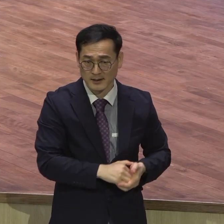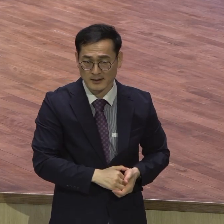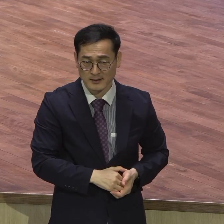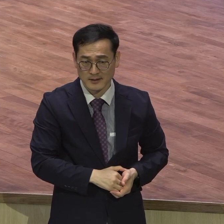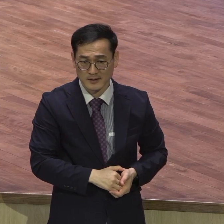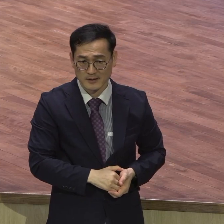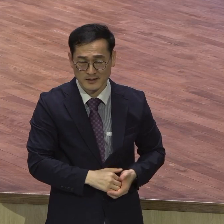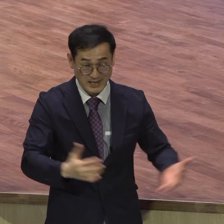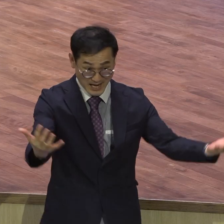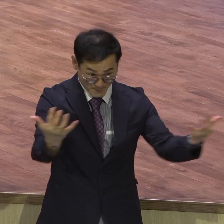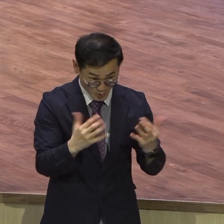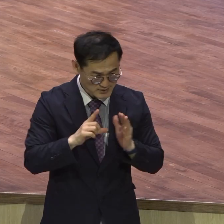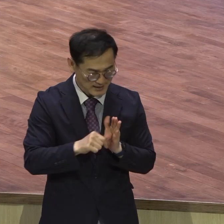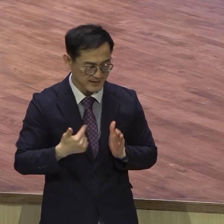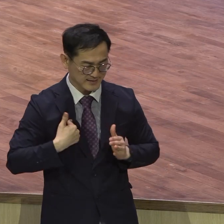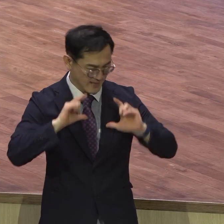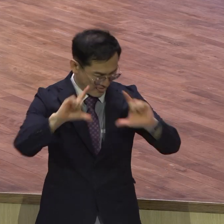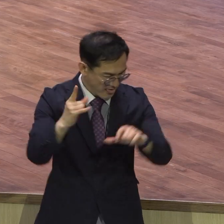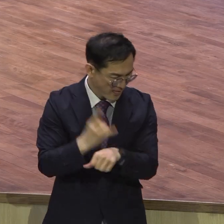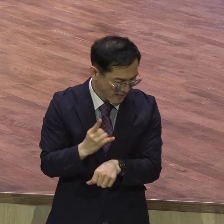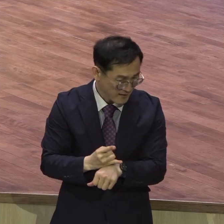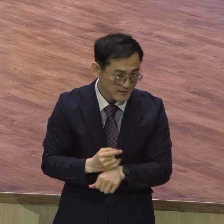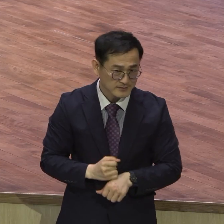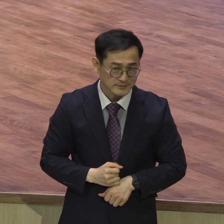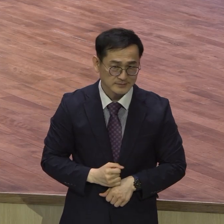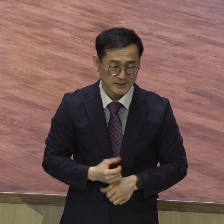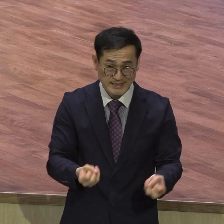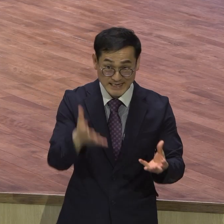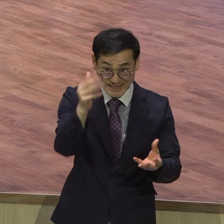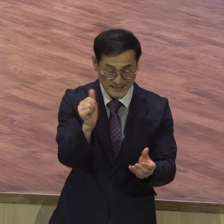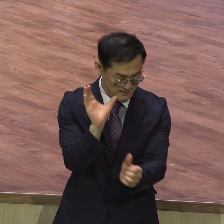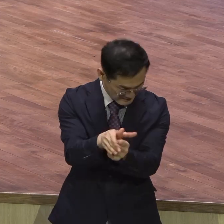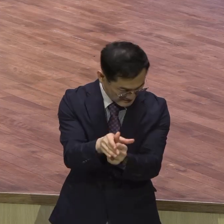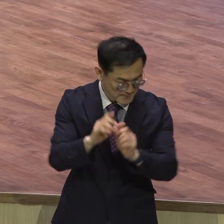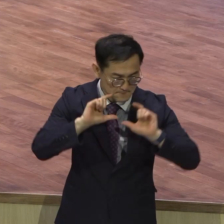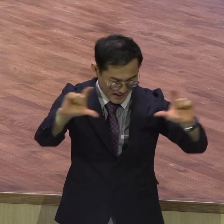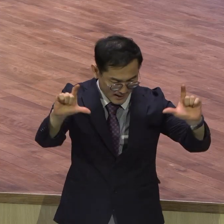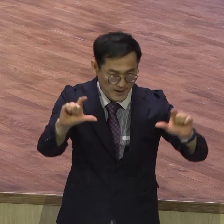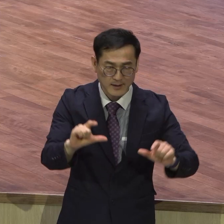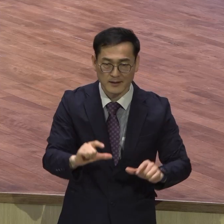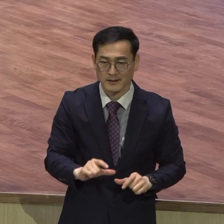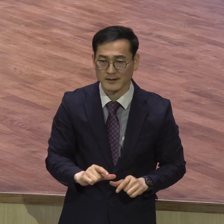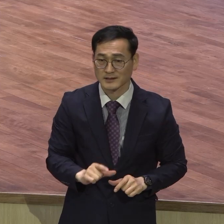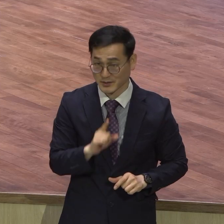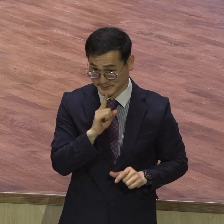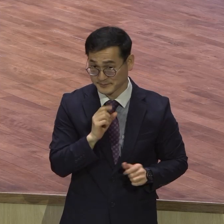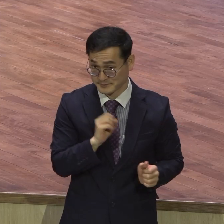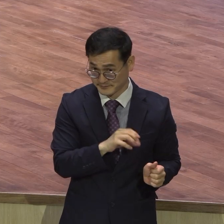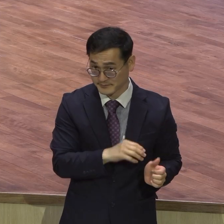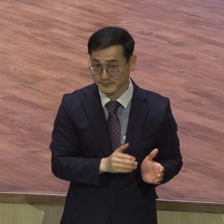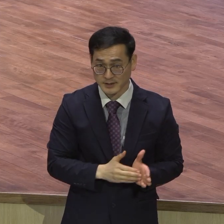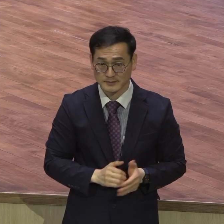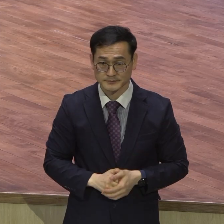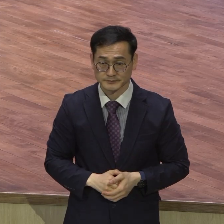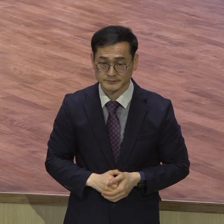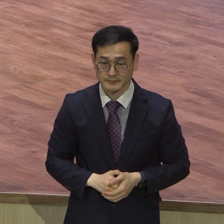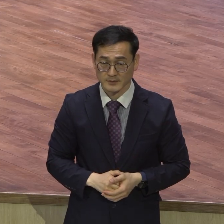공식적으로 내가 제사장 제도를 세우겠다 그렇게 말씀을 하셨어요.